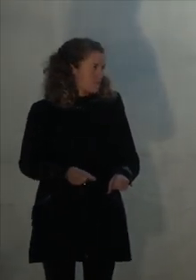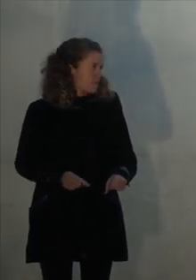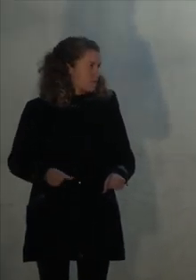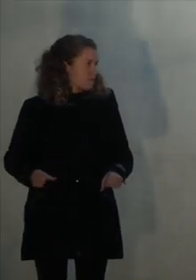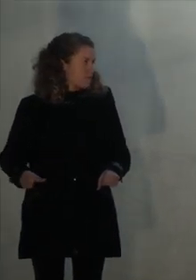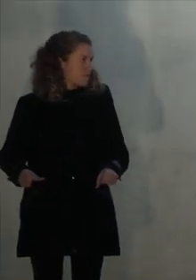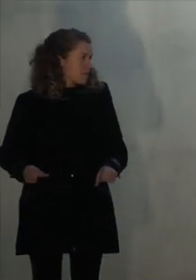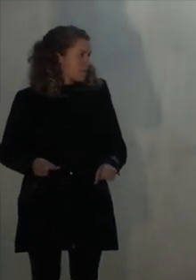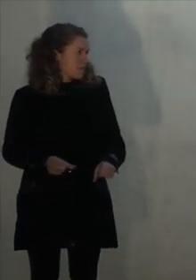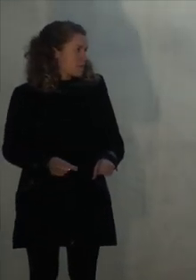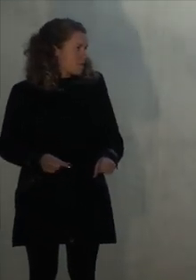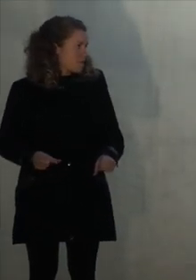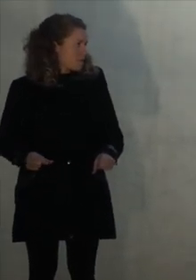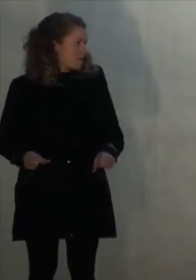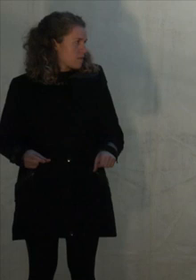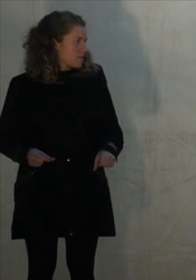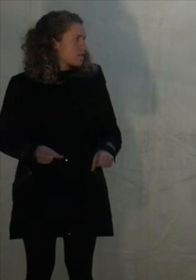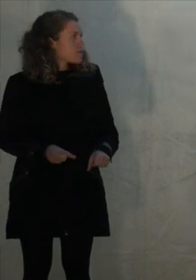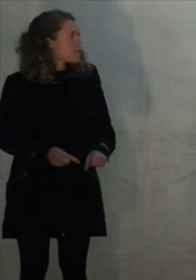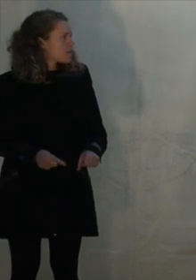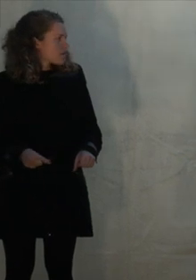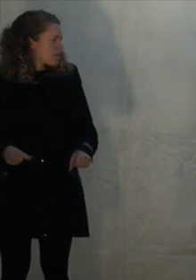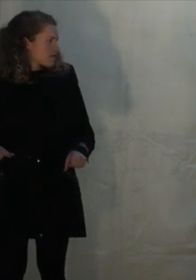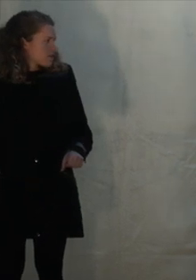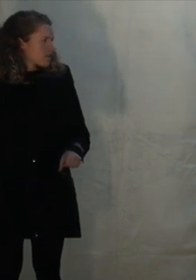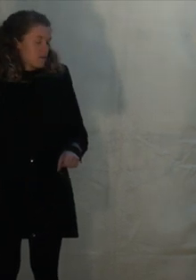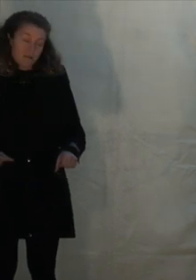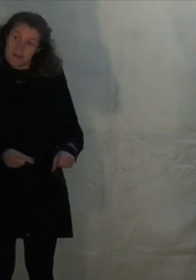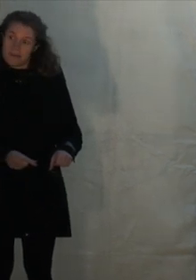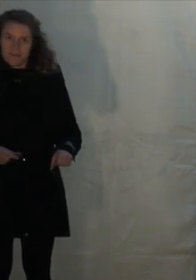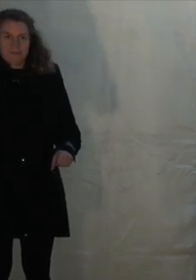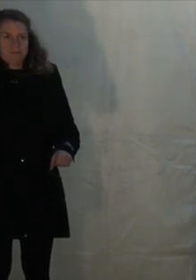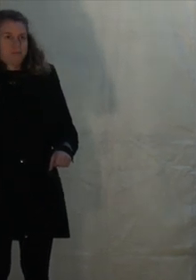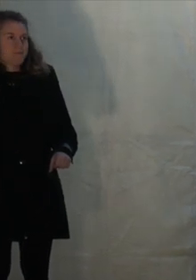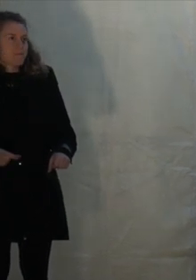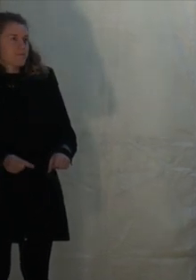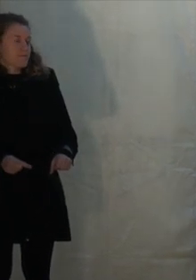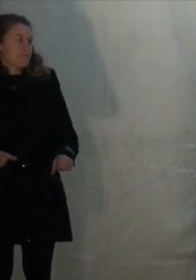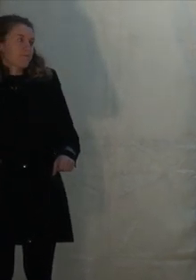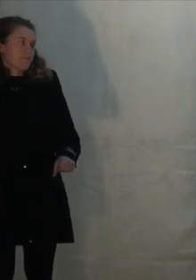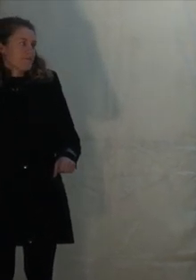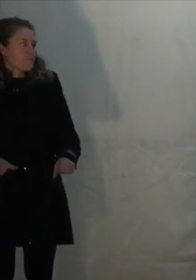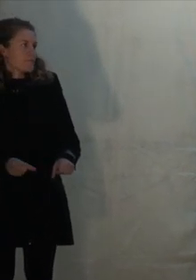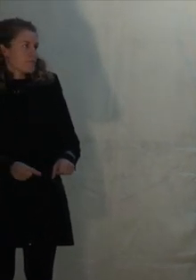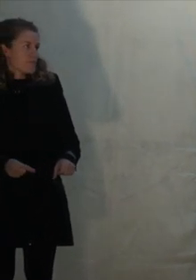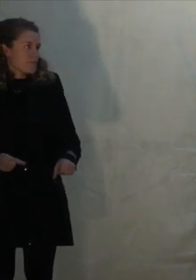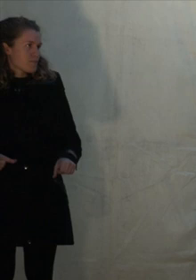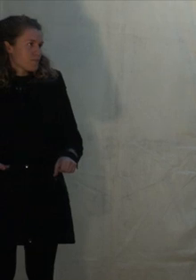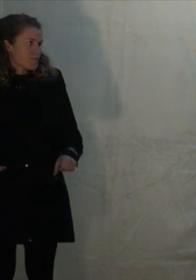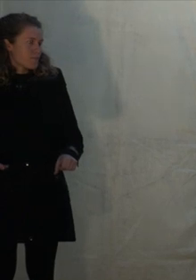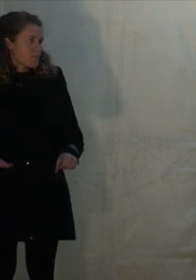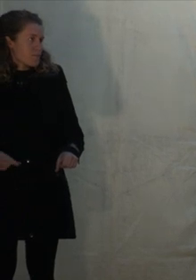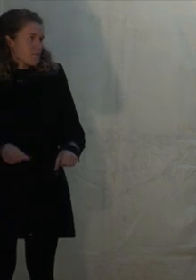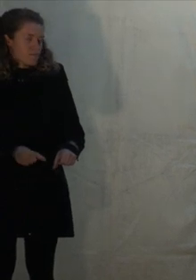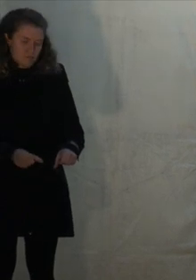nosotras? Pilar, ¿quién son estas? Somos unas amigas suyas. Sí, unas amigas. ¿Amigas?